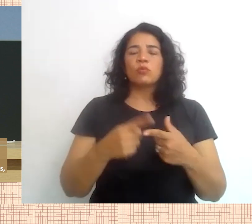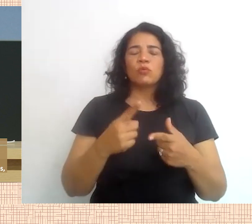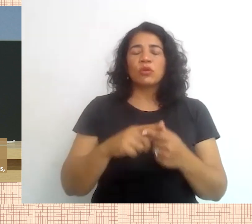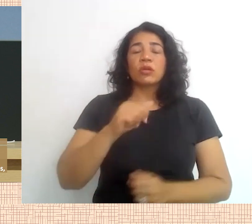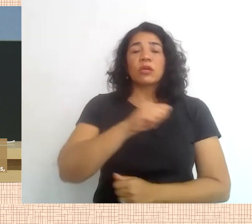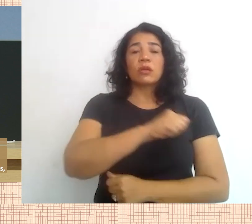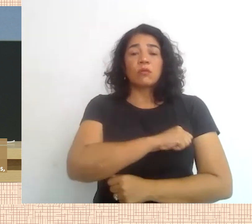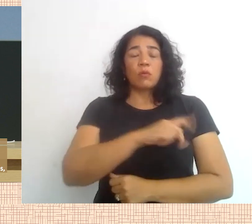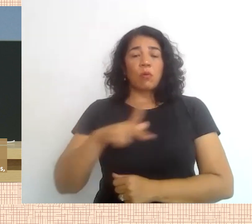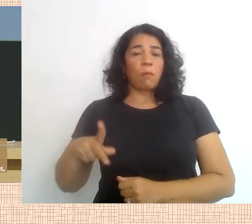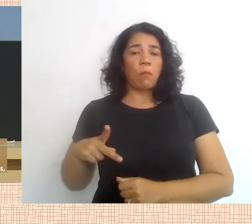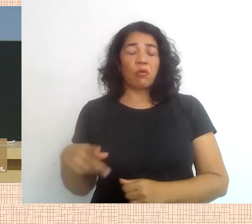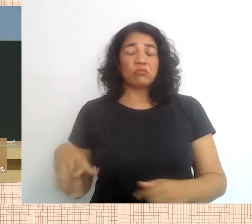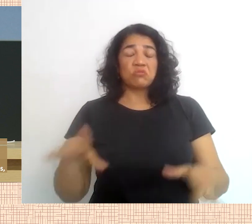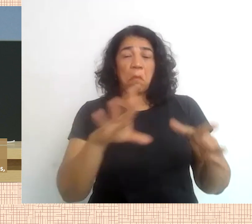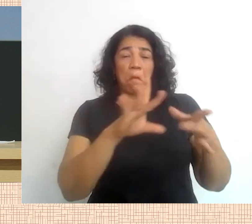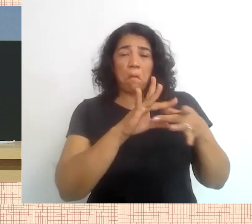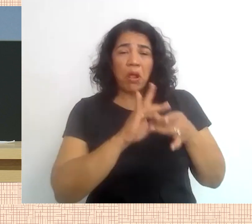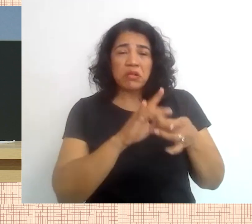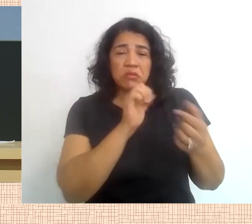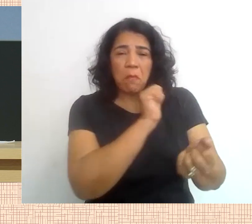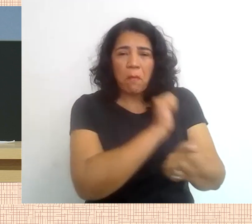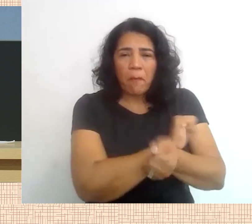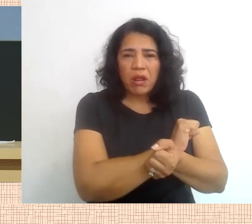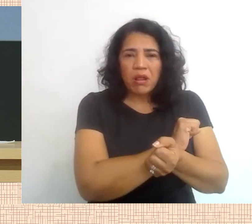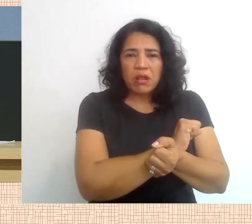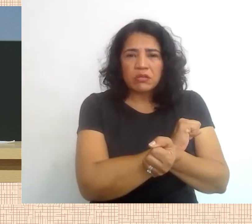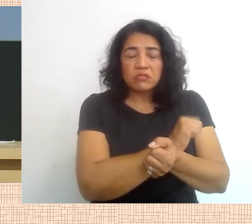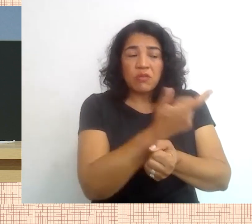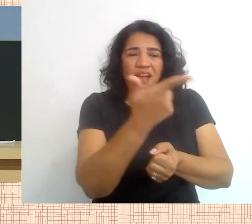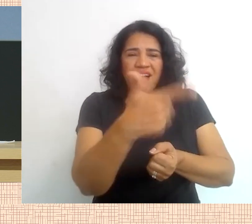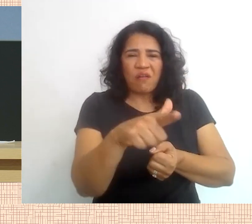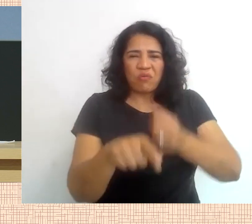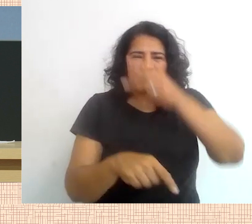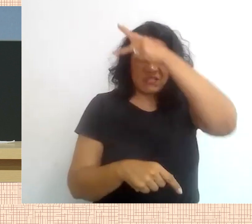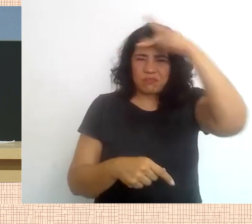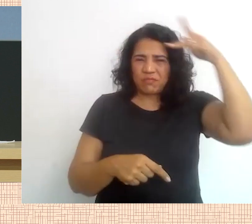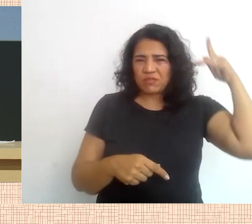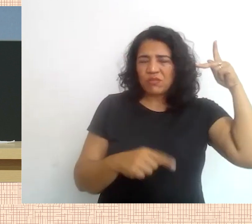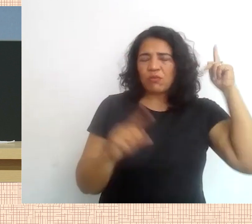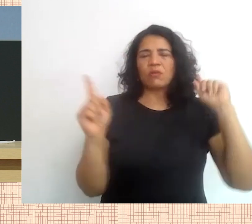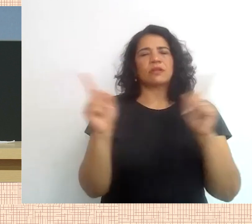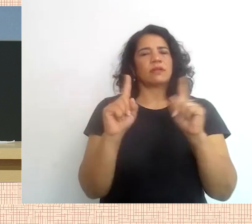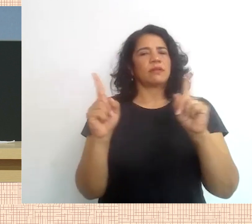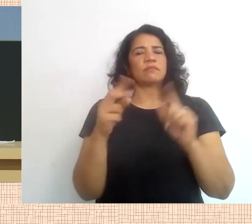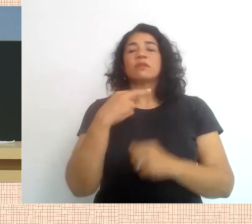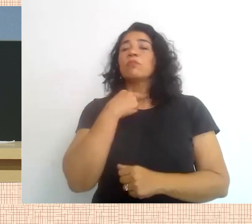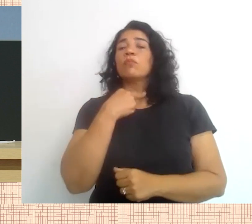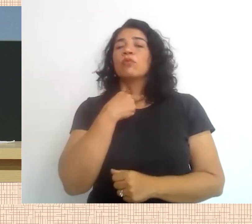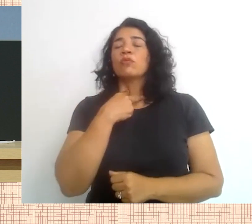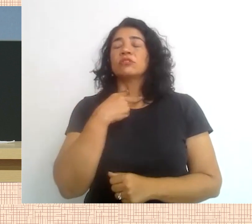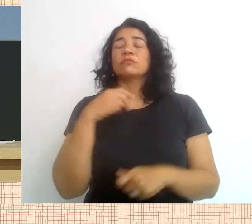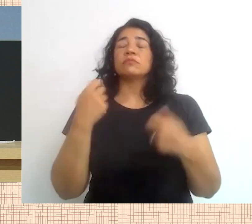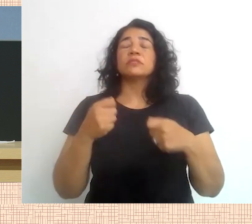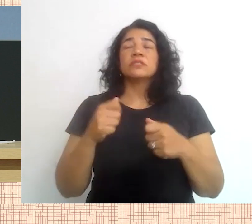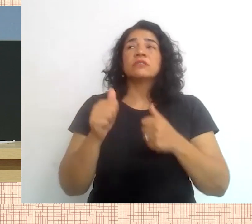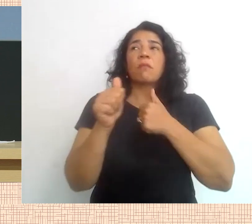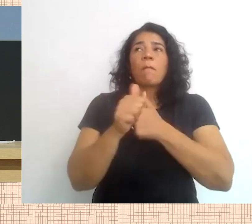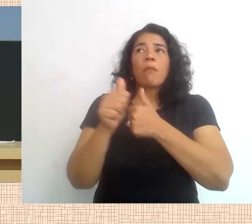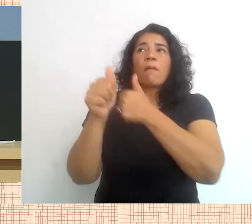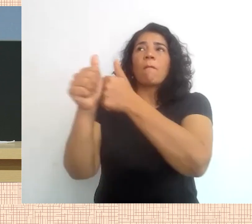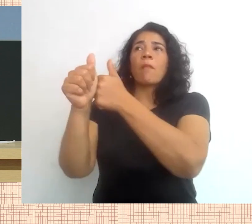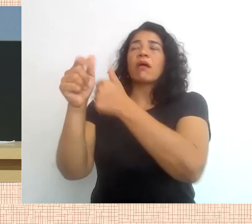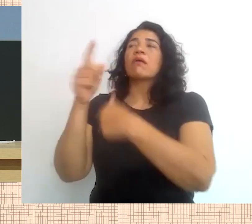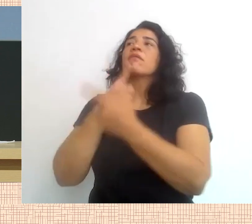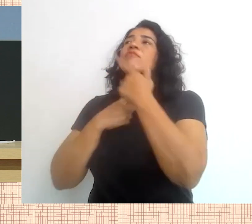Deus, Ó Senhor Jesus. Então Paulo, ele é apóstolo pela vontade